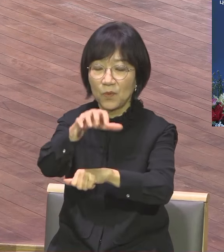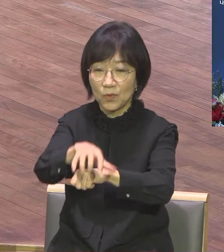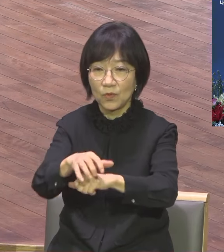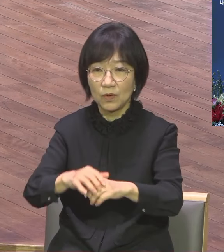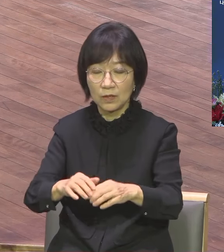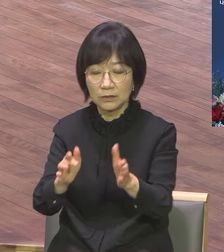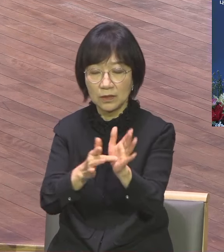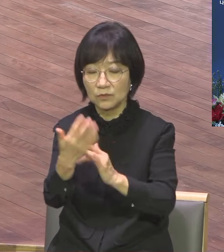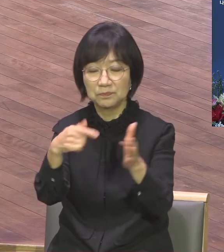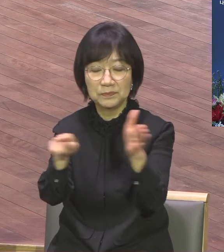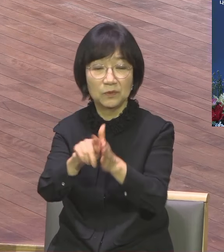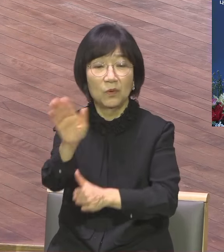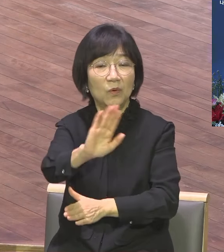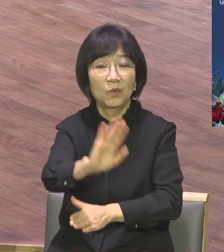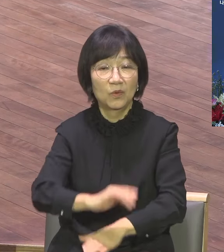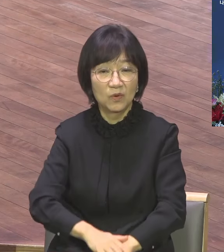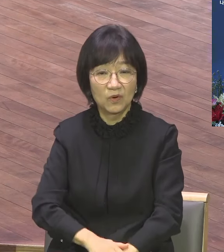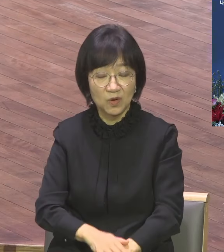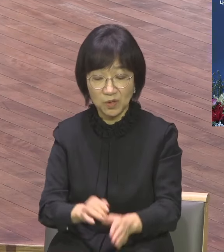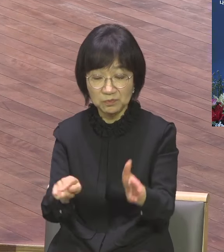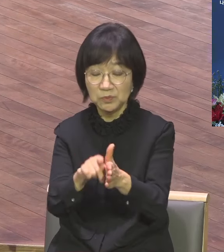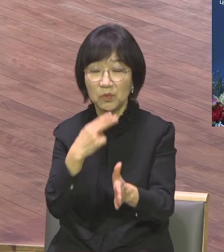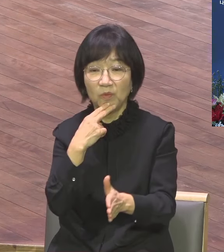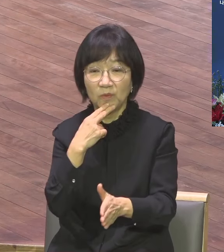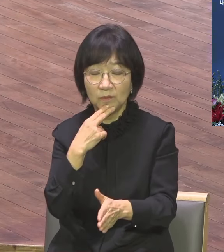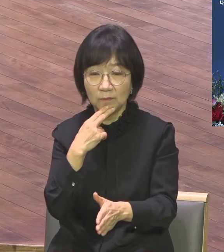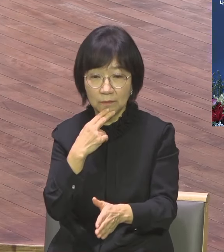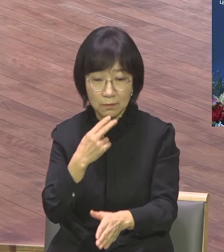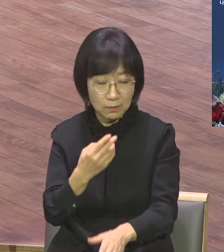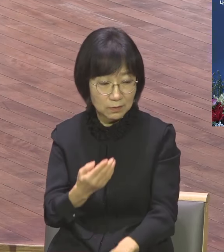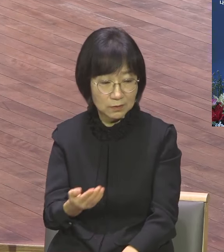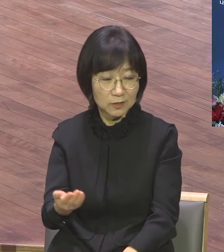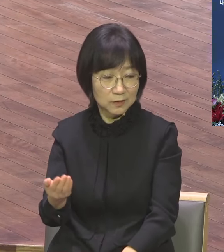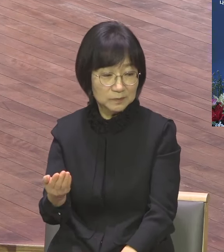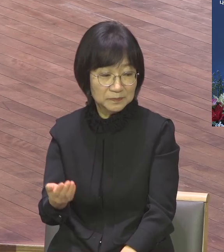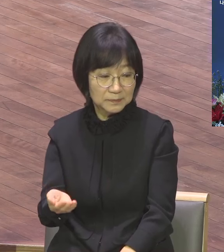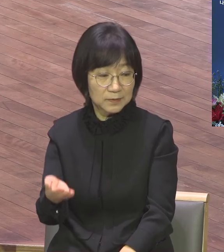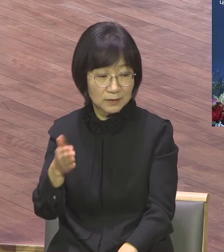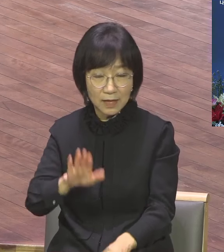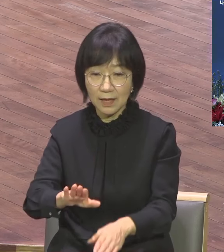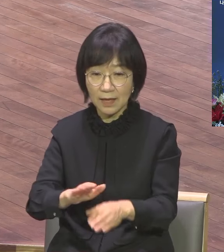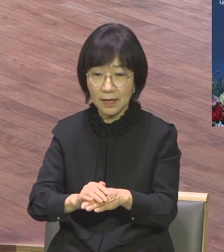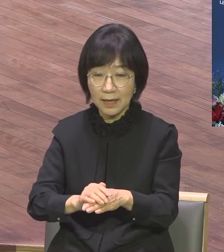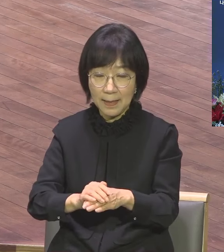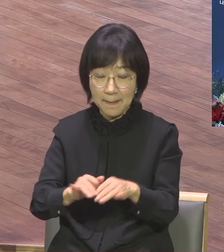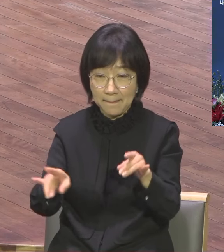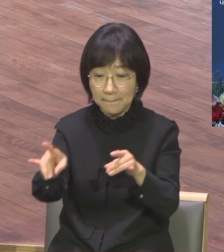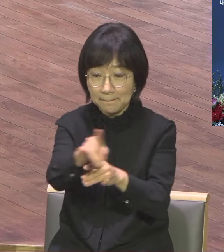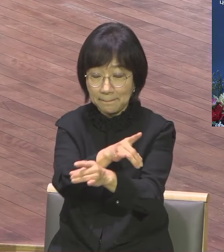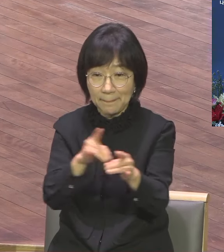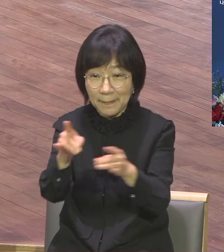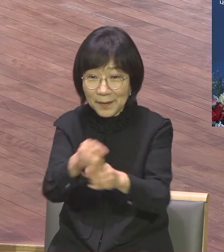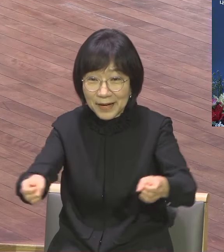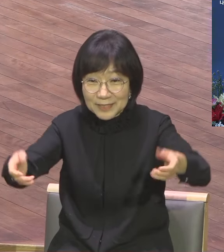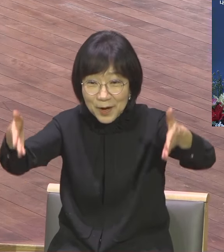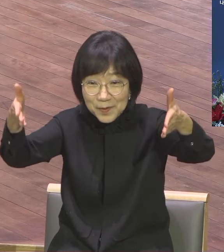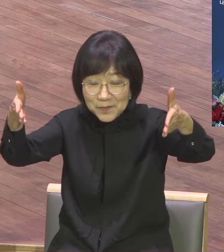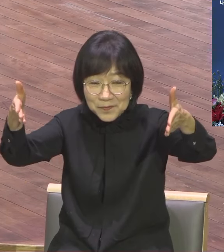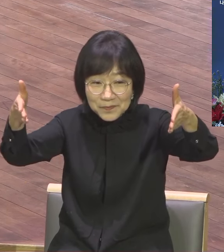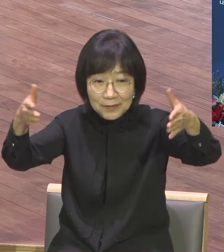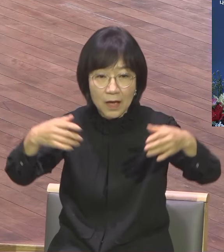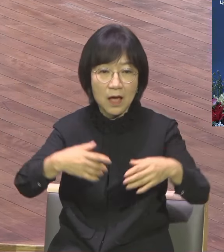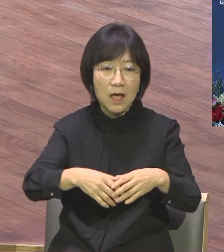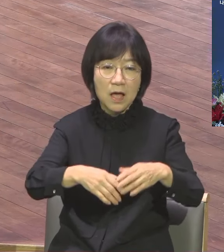믿는 나라인데 이 그야말로 전 백화점이 뭐